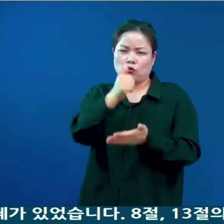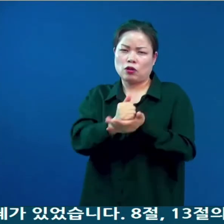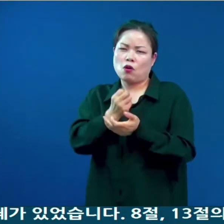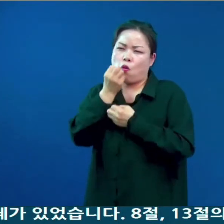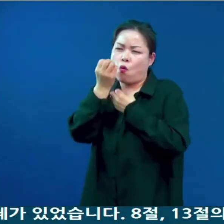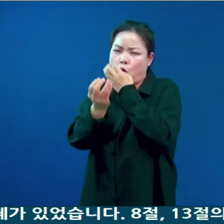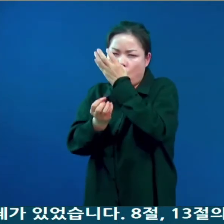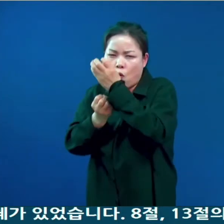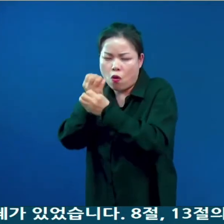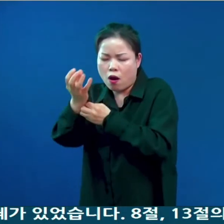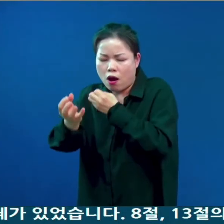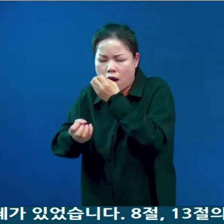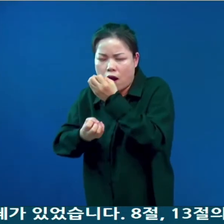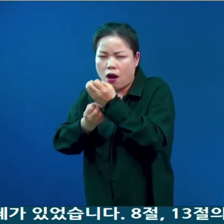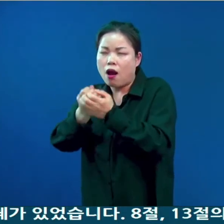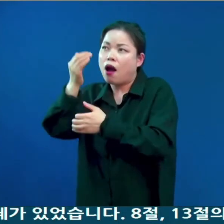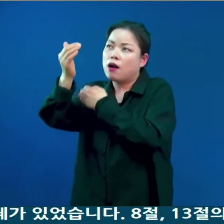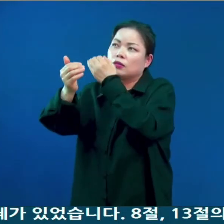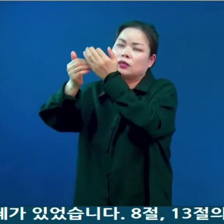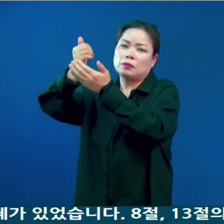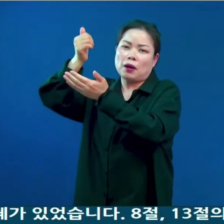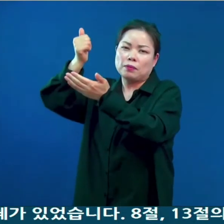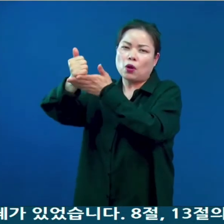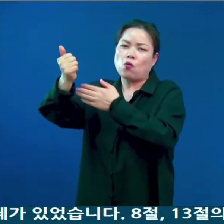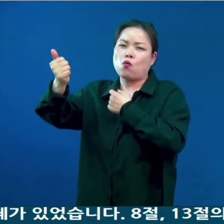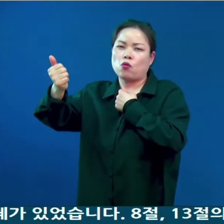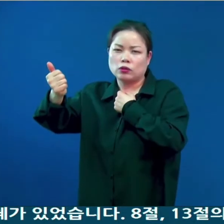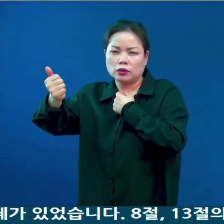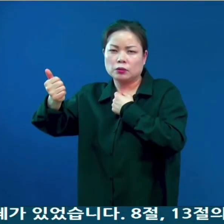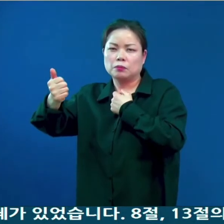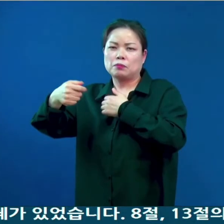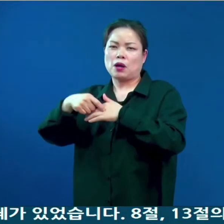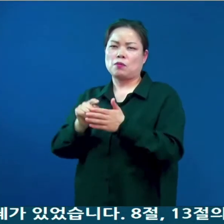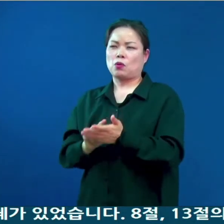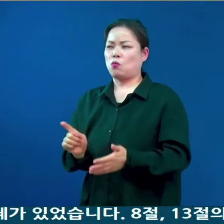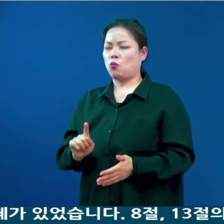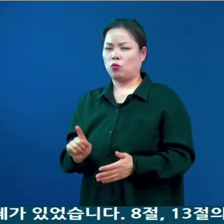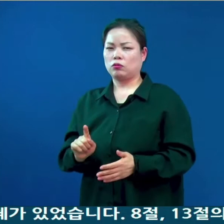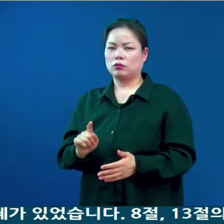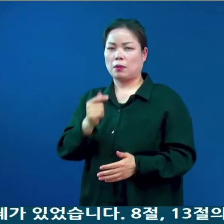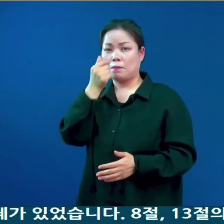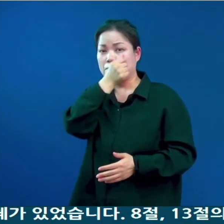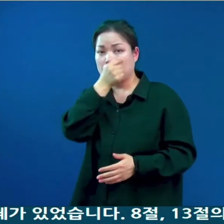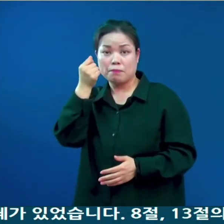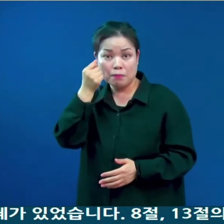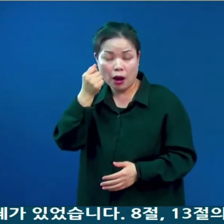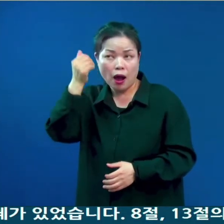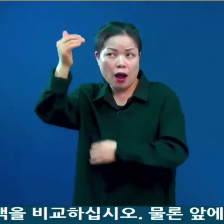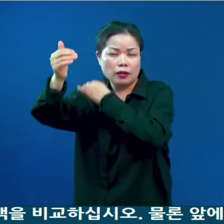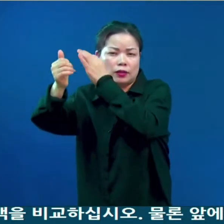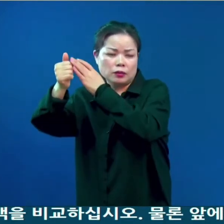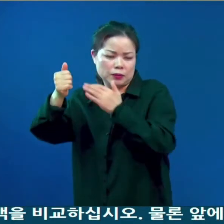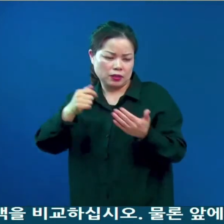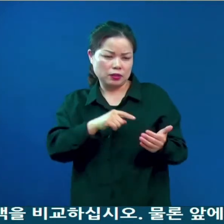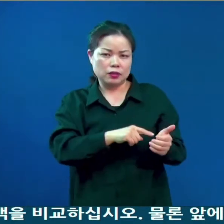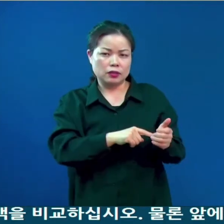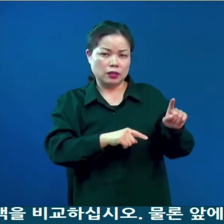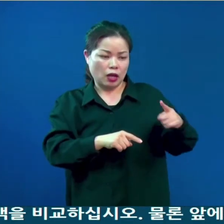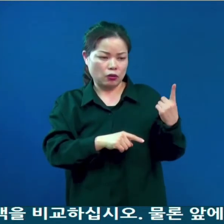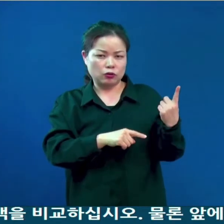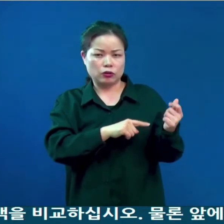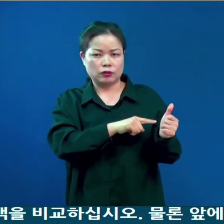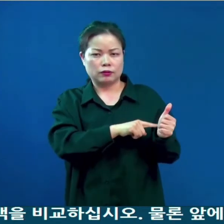고하며 모든 것을 토하는, 정말 하나님이 원하시는 마음이 무엇인가를 알 수 있도록 하나님이 그에게